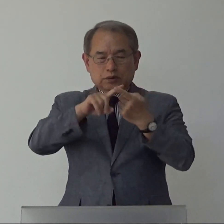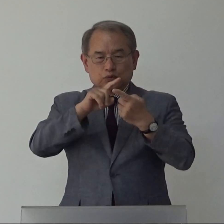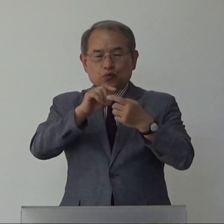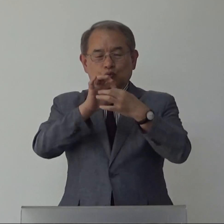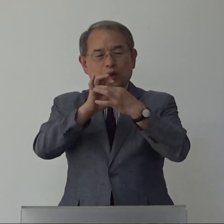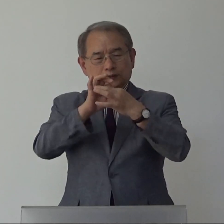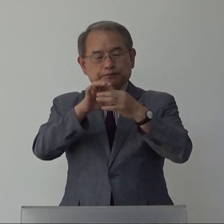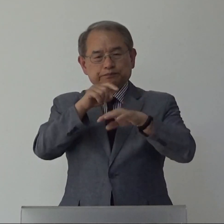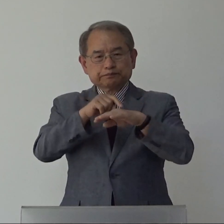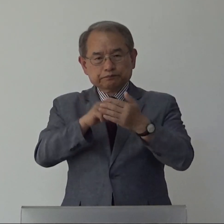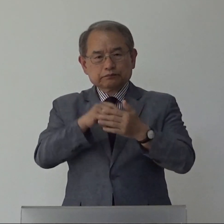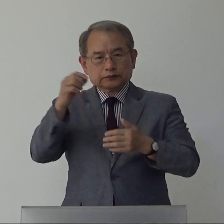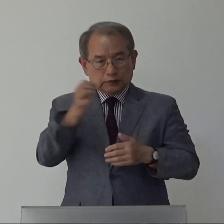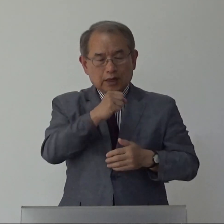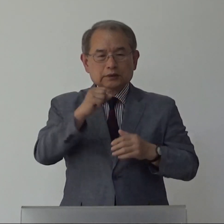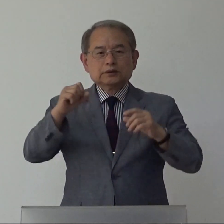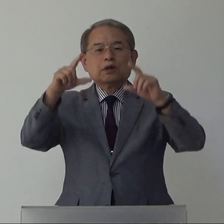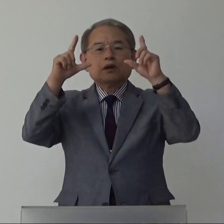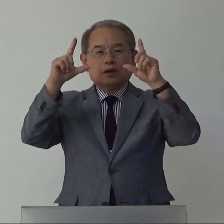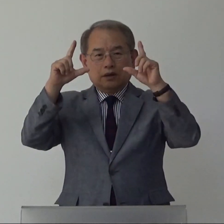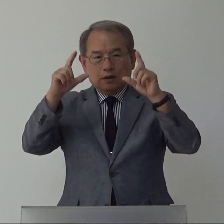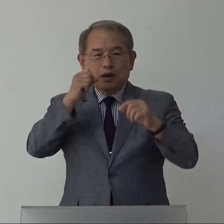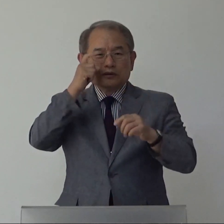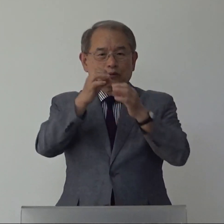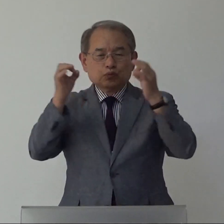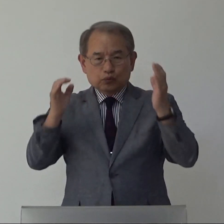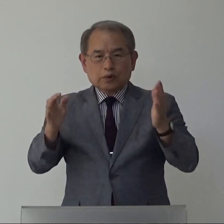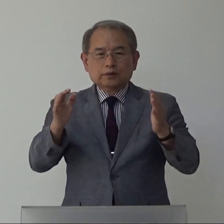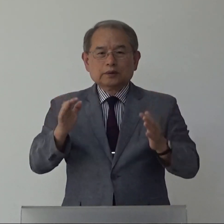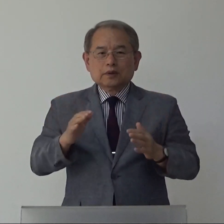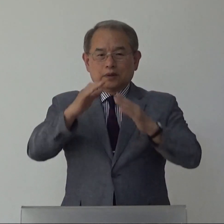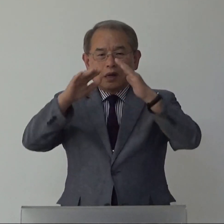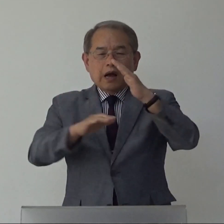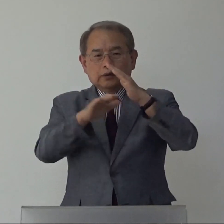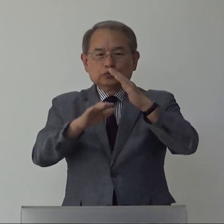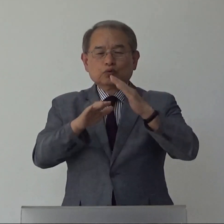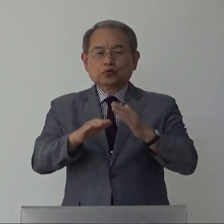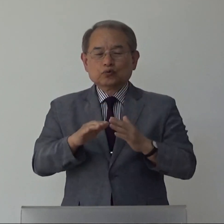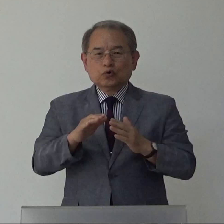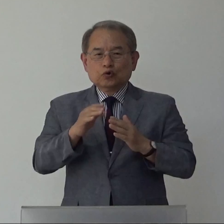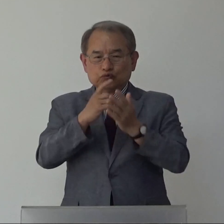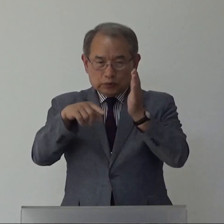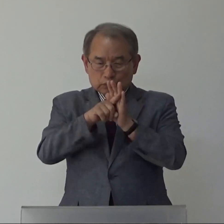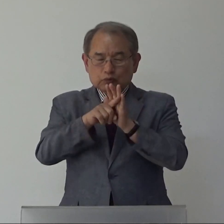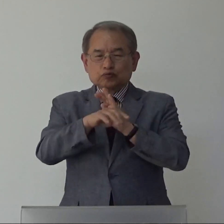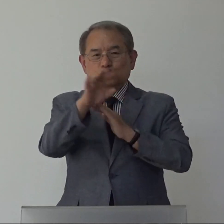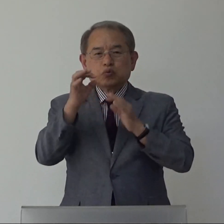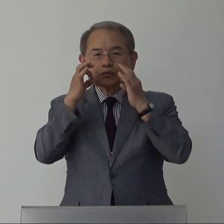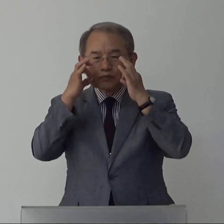있고 또 이 가정에 대해서 특별히 관심을 갖는